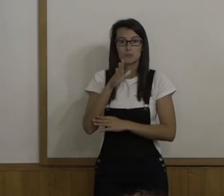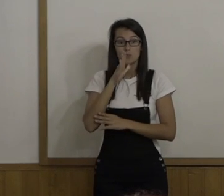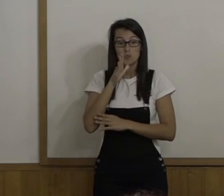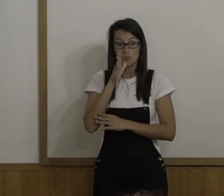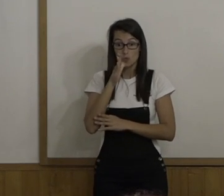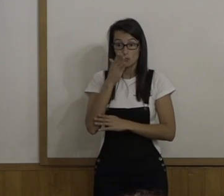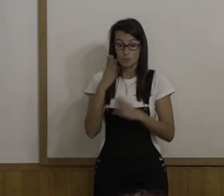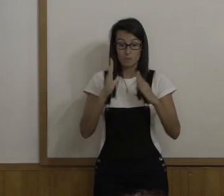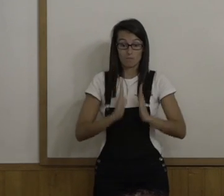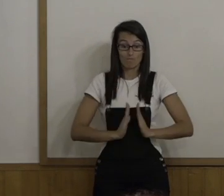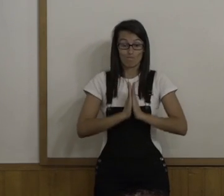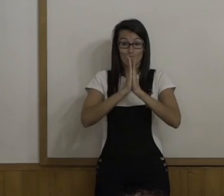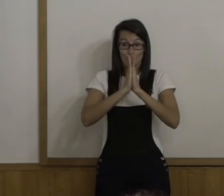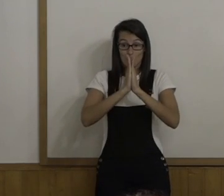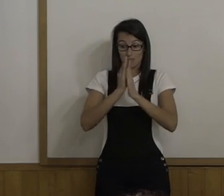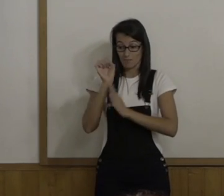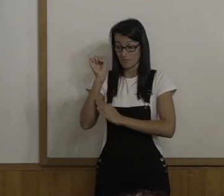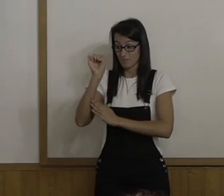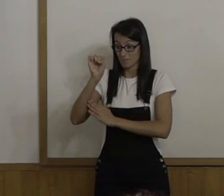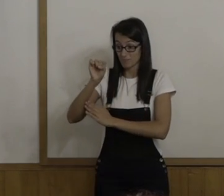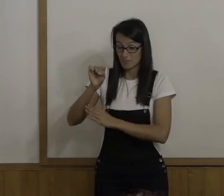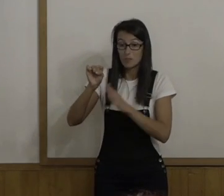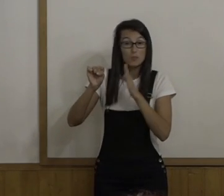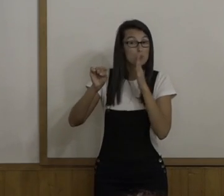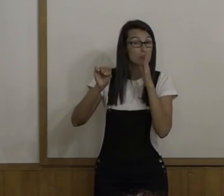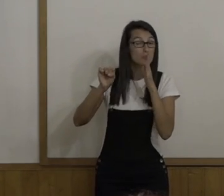propia figura de la Virgen quedara inclinada hacia adelante